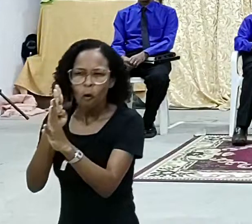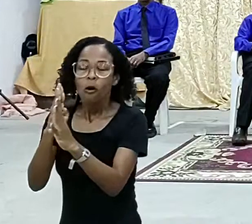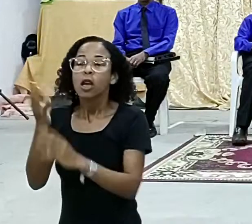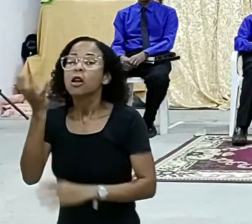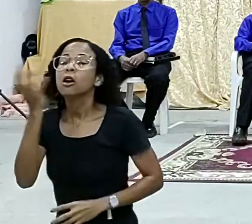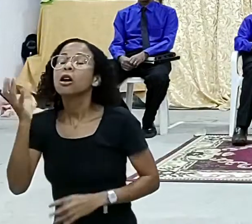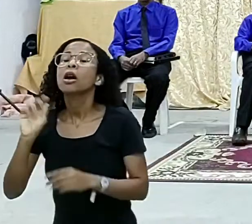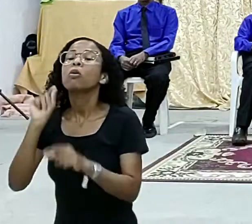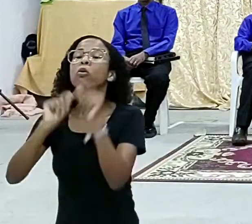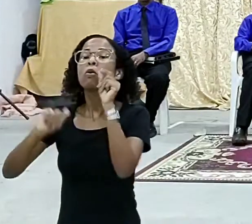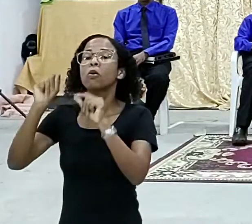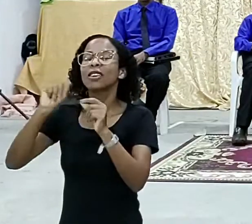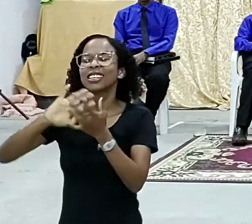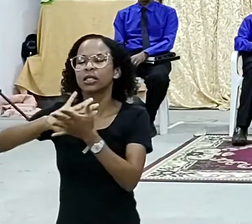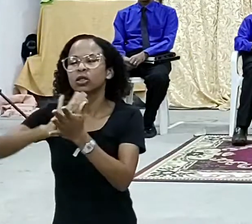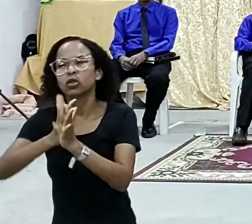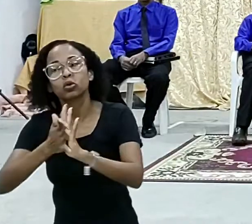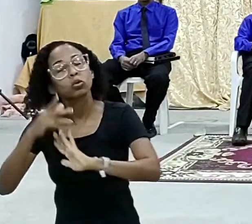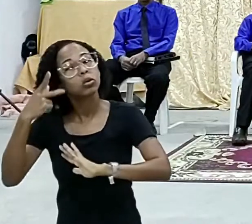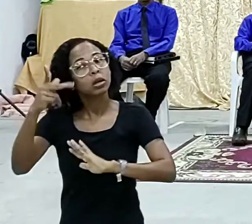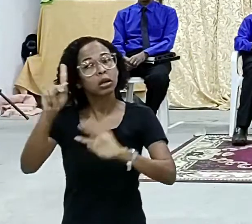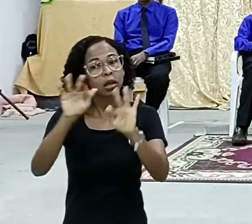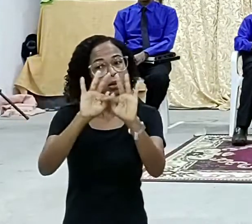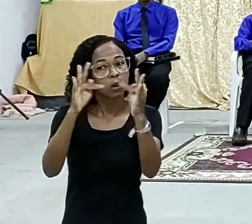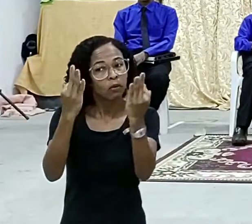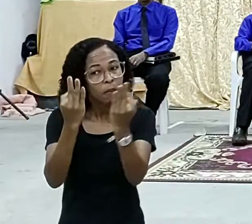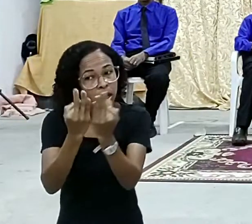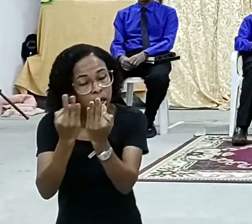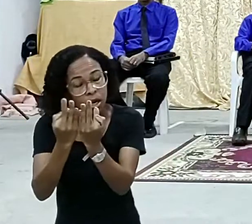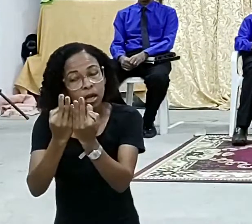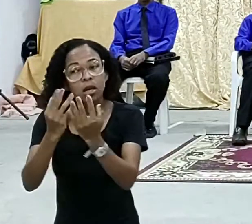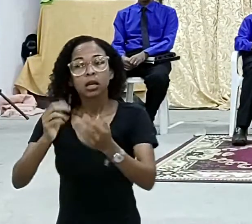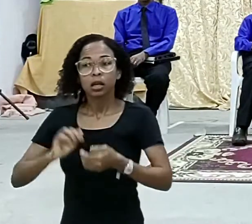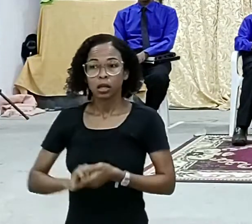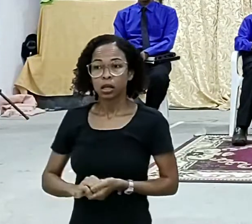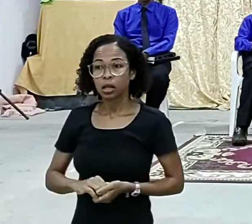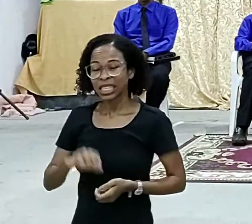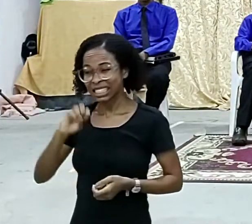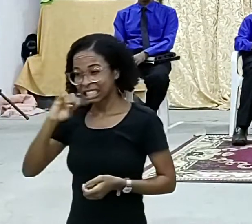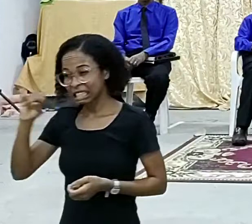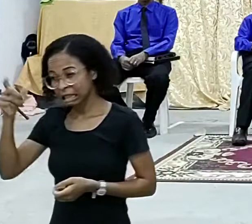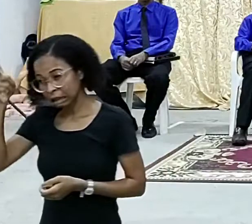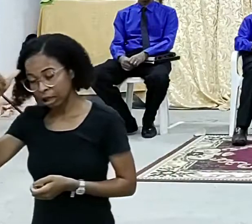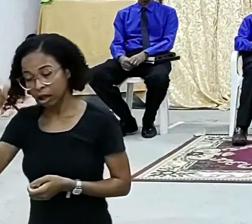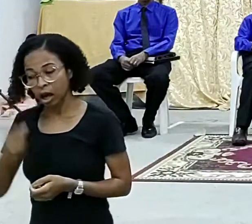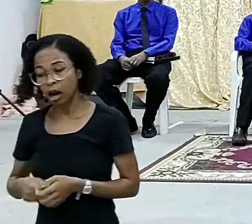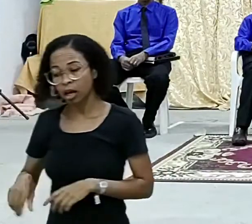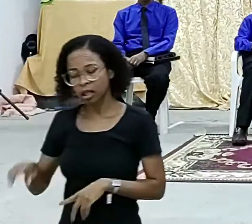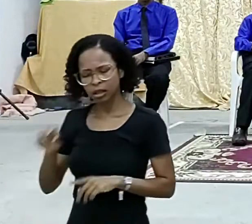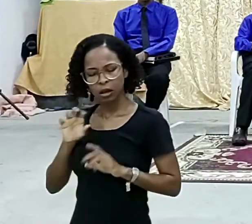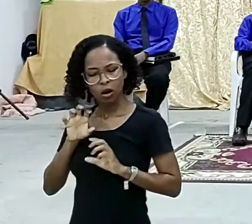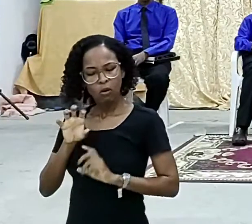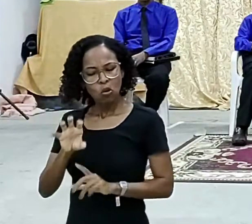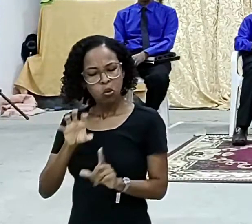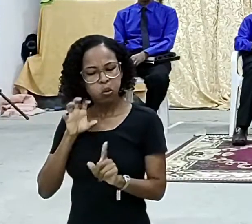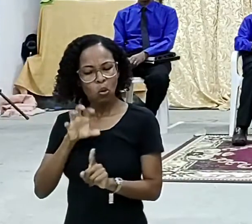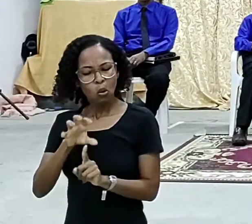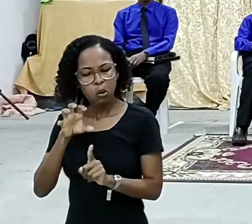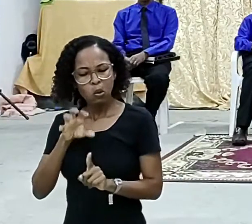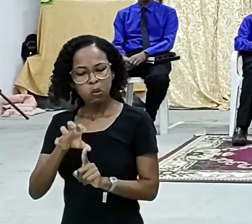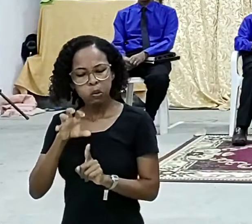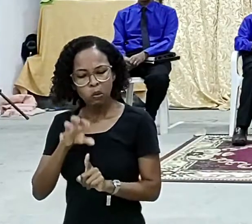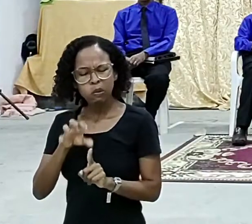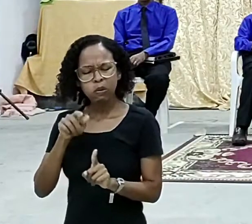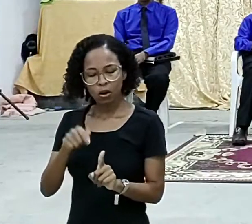Muitas das vezes, quando ele não consegue com as nossas vidas, ele tenta com nossos filhos, tenta com a nossa esposa,